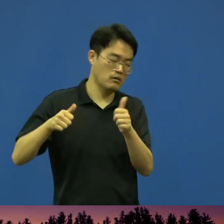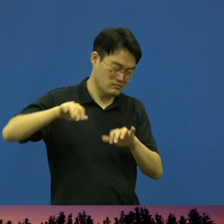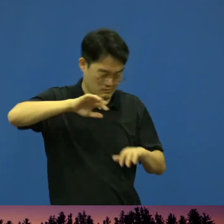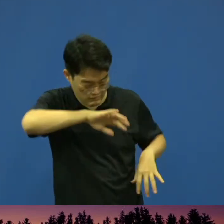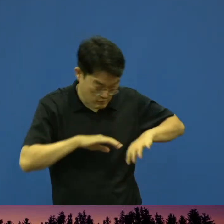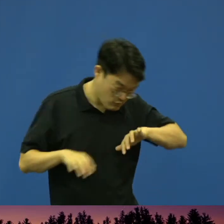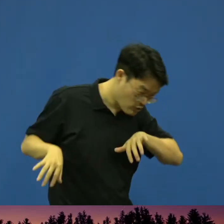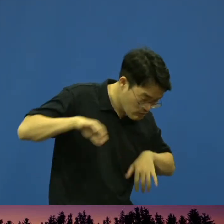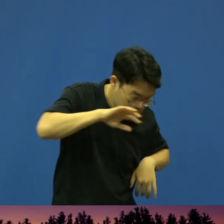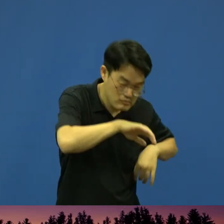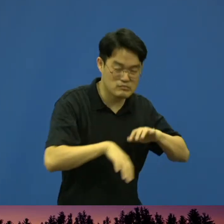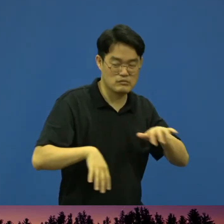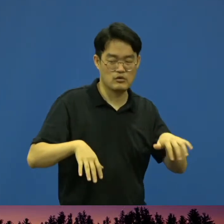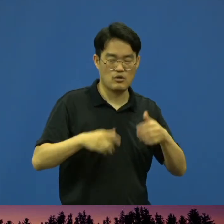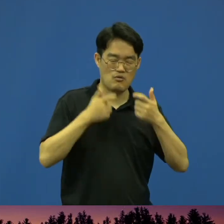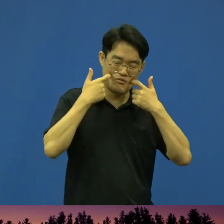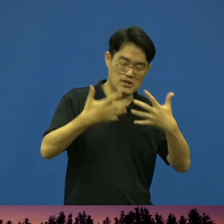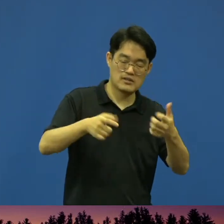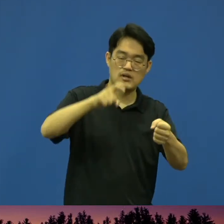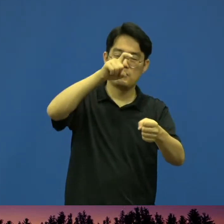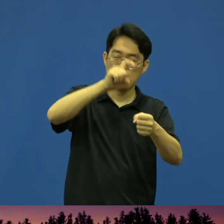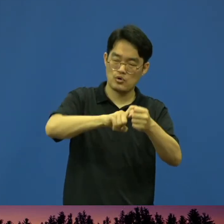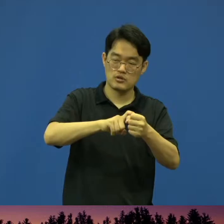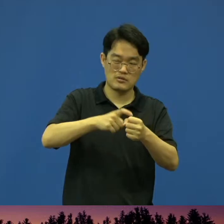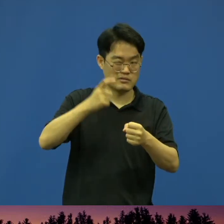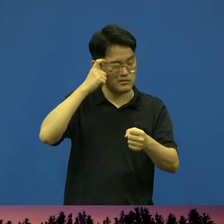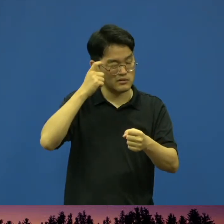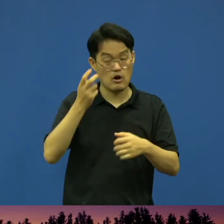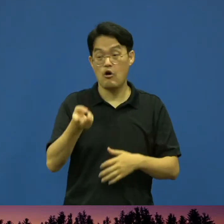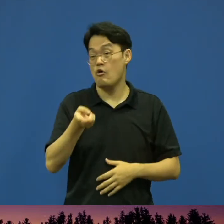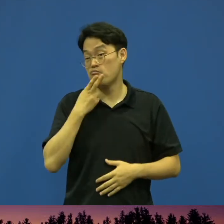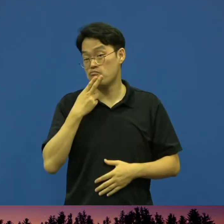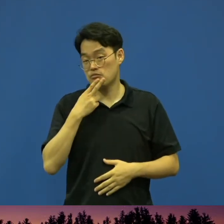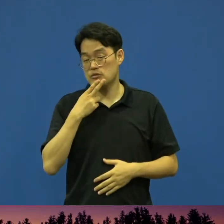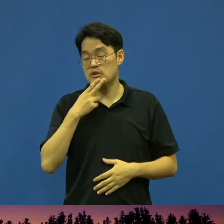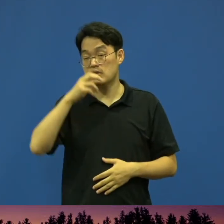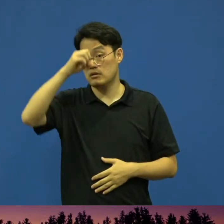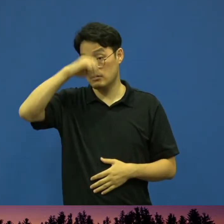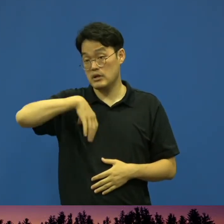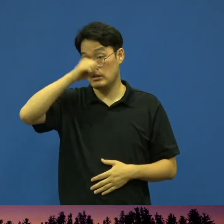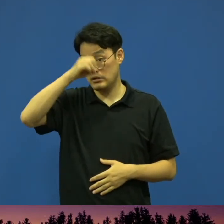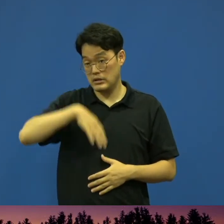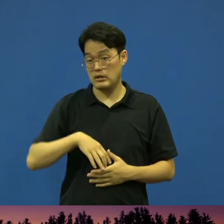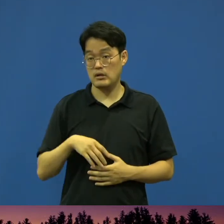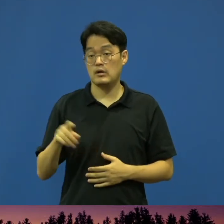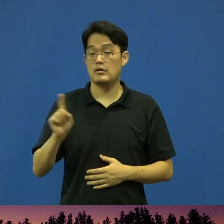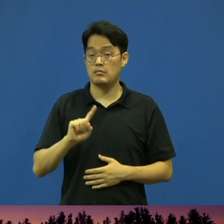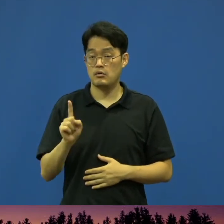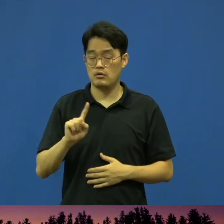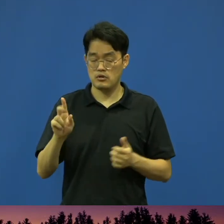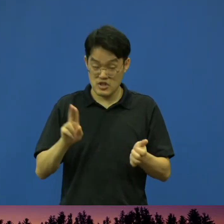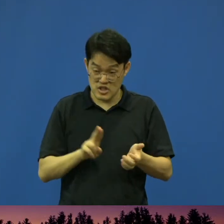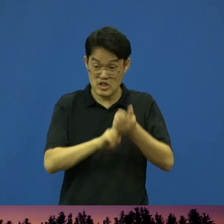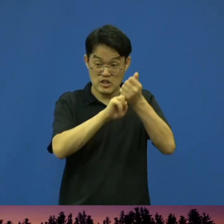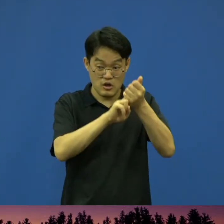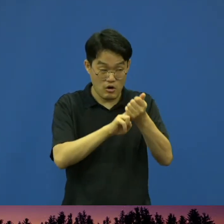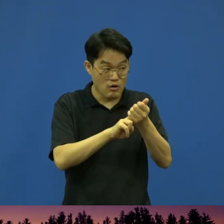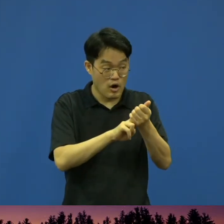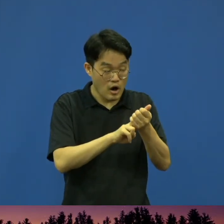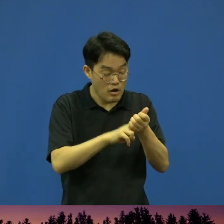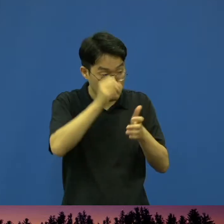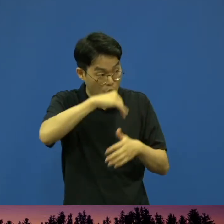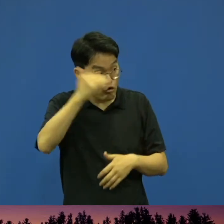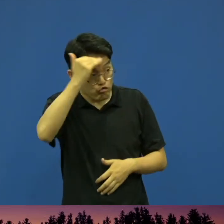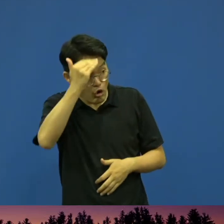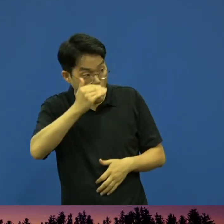분명한 목적과 분명한 의지를 가지고 예수님께 온 것이 아닙니다. 단지 어떠한 기적과 이적을 행하는 한 유대인이,